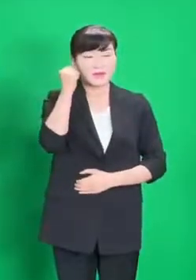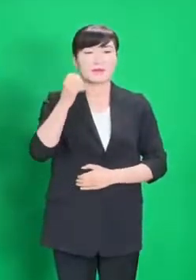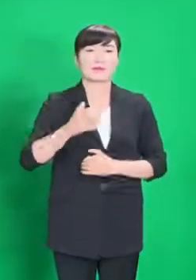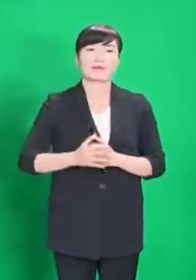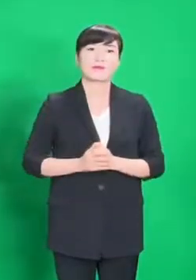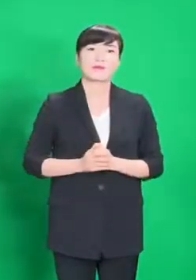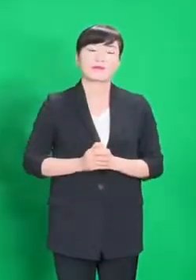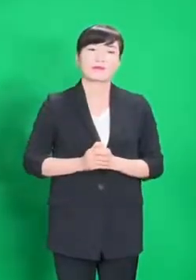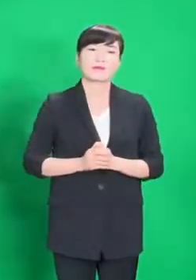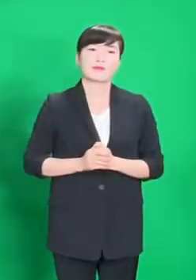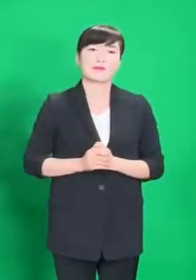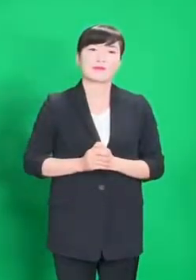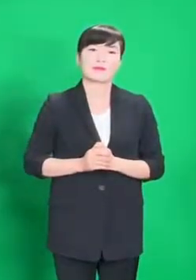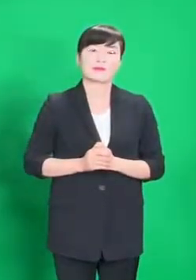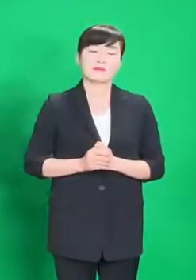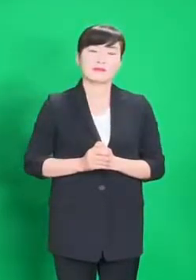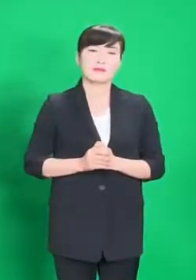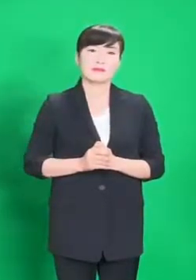기억해야 할 것입니다.